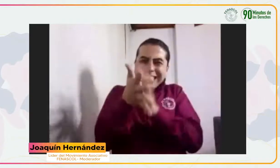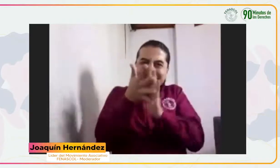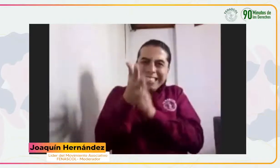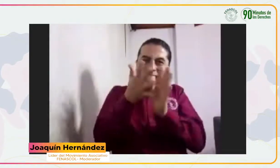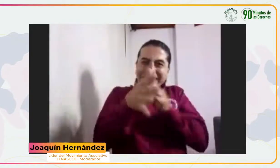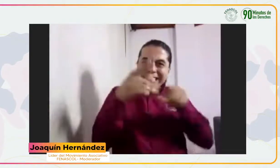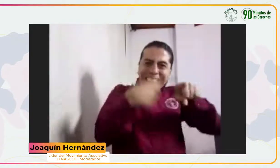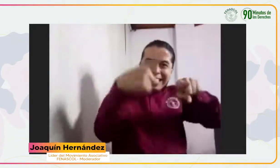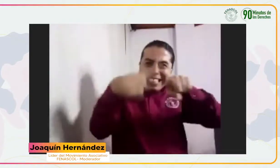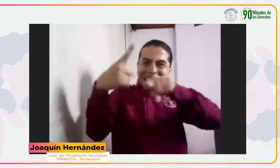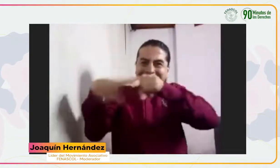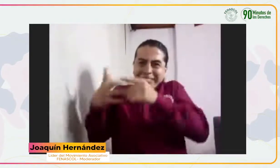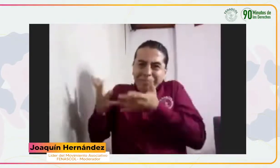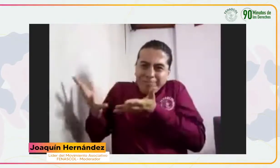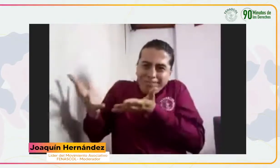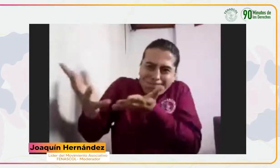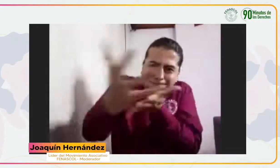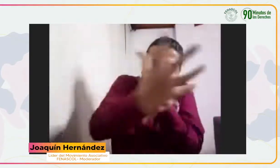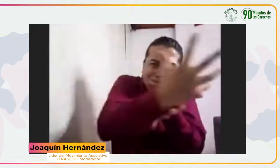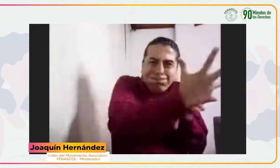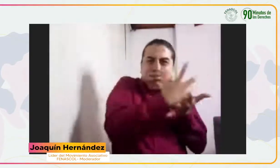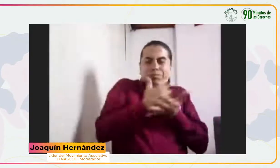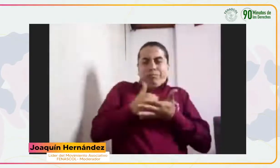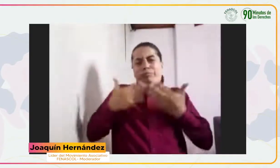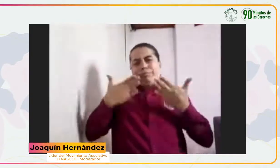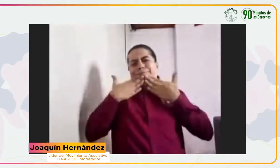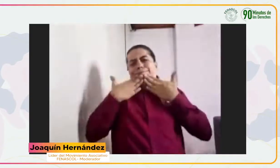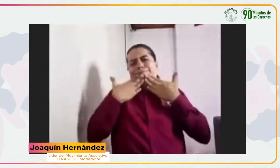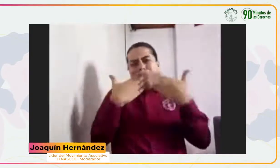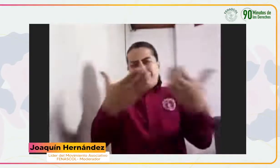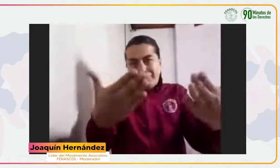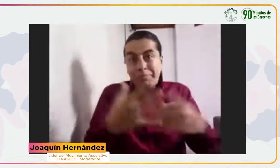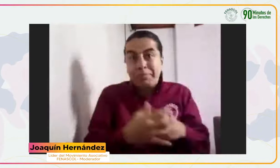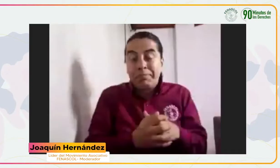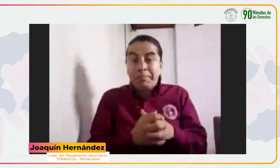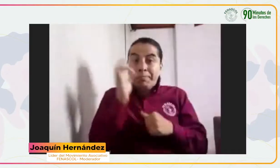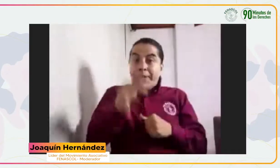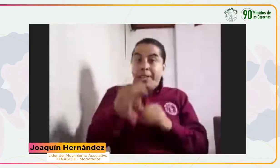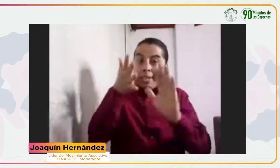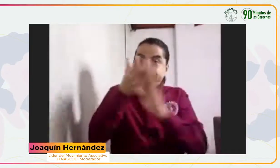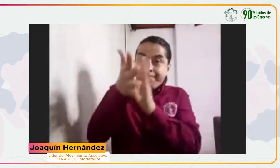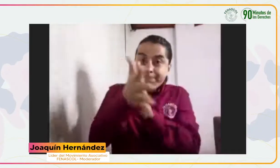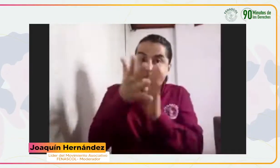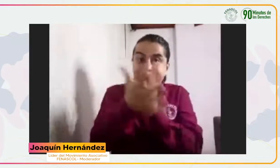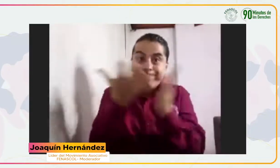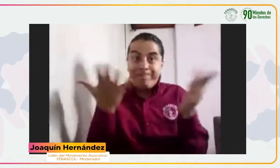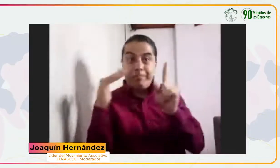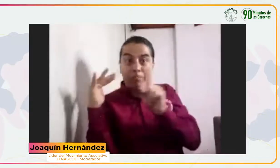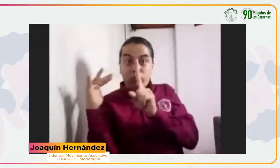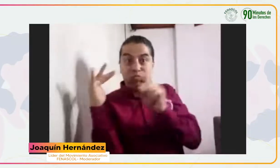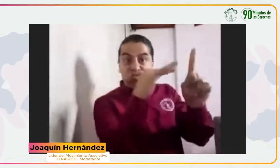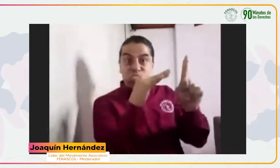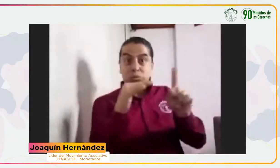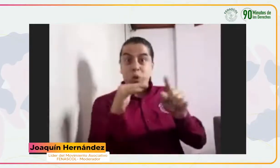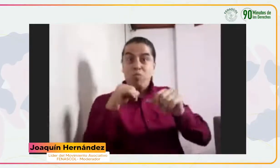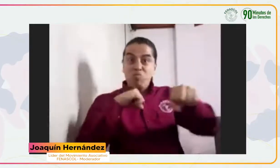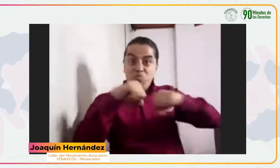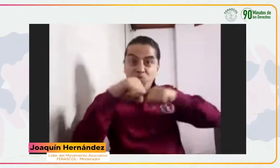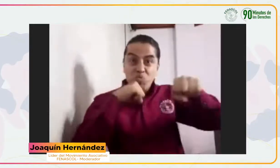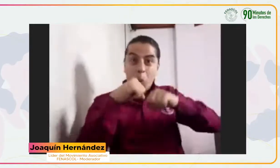Perfecto, ¿no? Muchísimas gracias porque es bastante información la que nos dan. Contarles realmente que